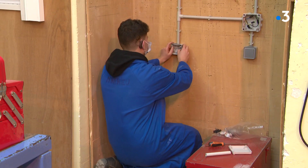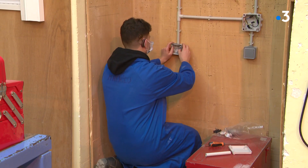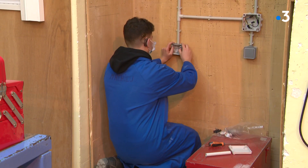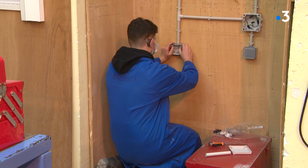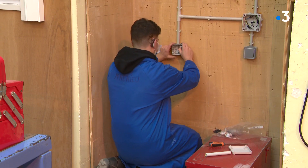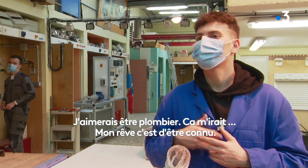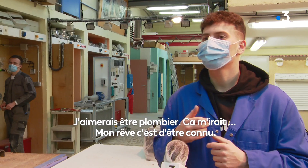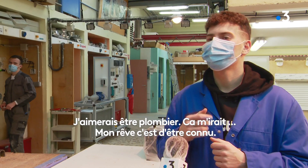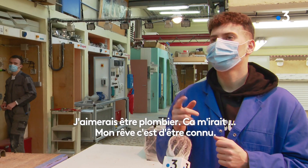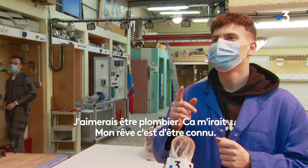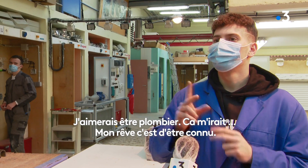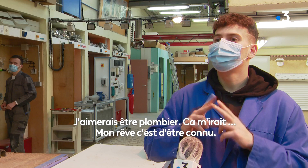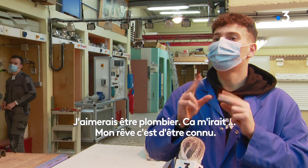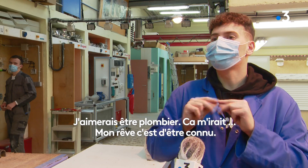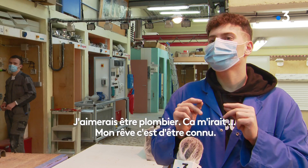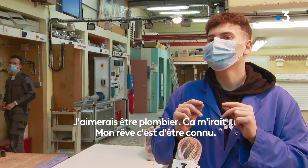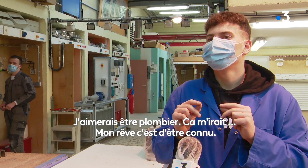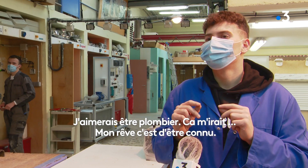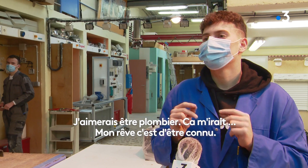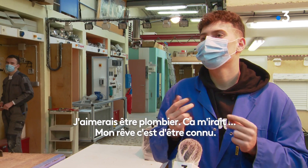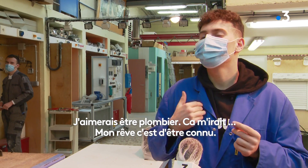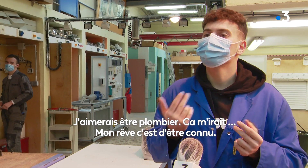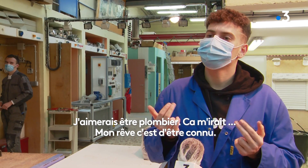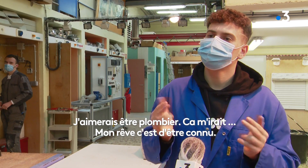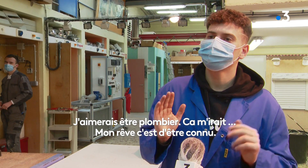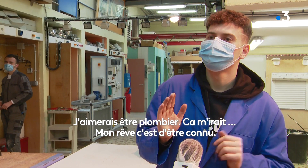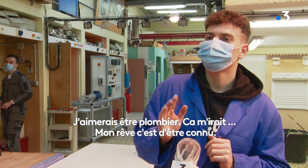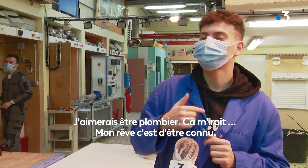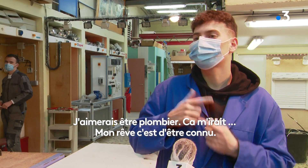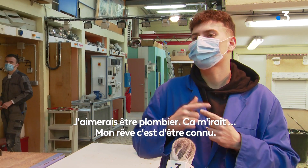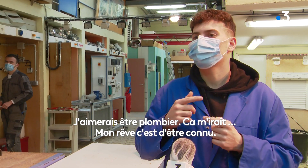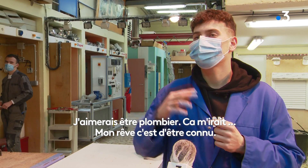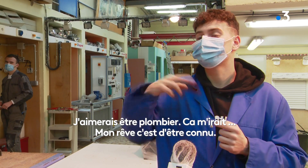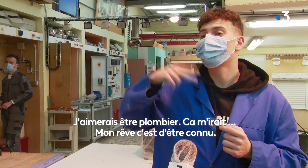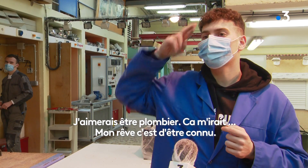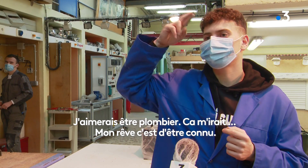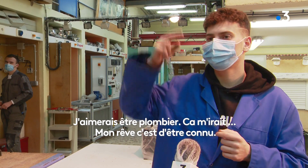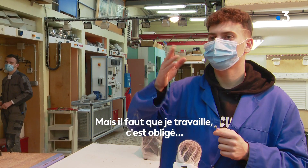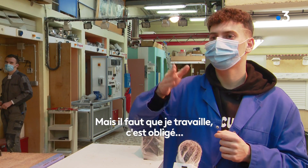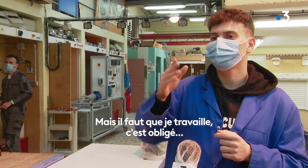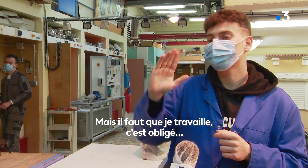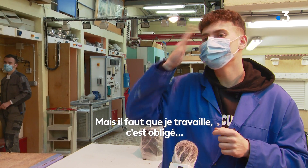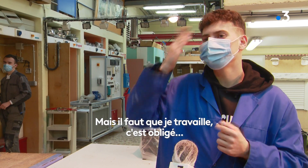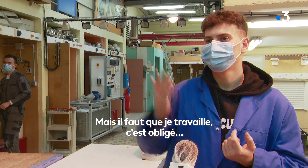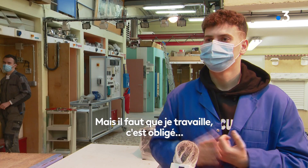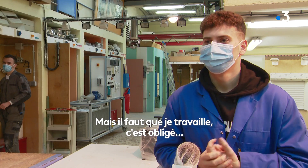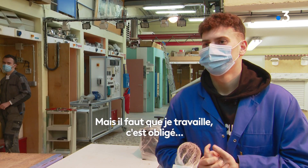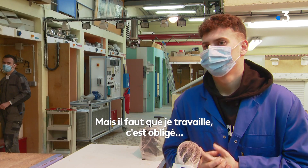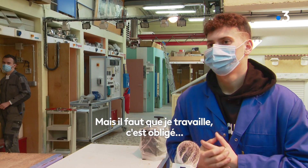Et j'aimerais, mais plombier, mais pour moi ça va, mais j'ai préféré, c'est mon rêve, connu,